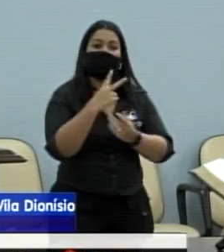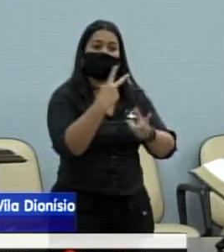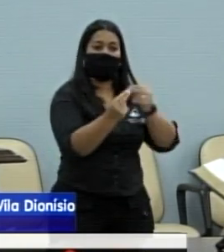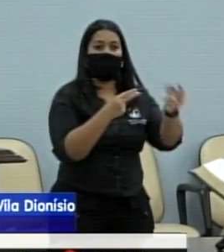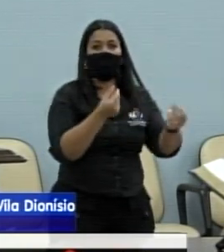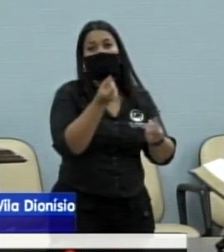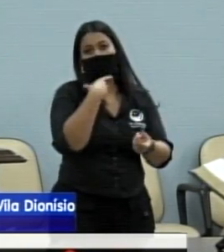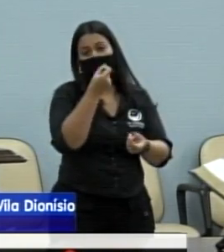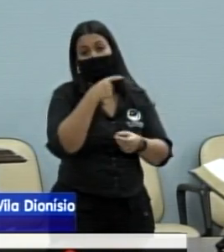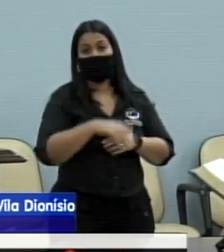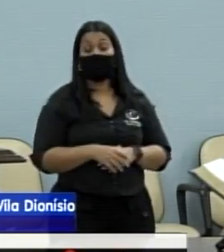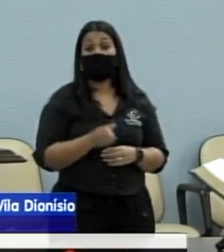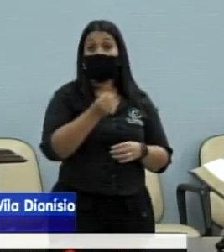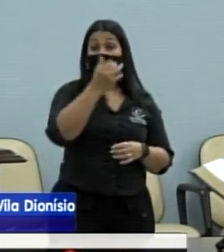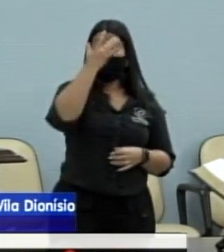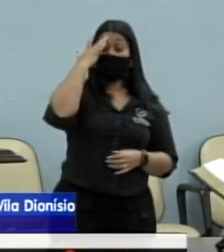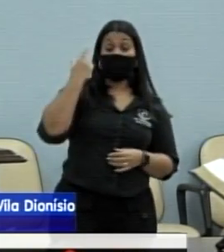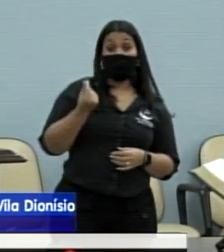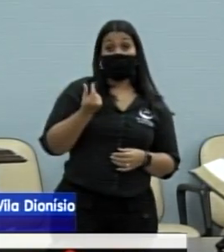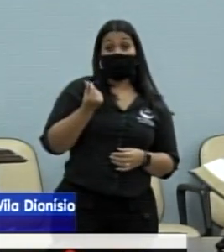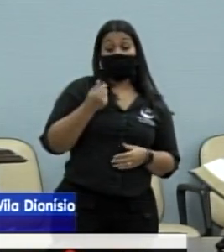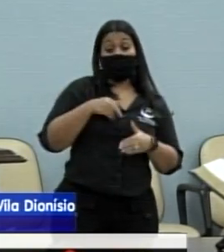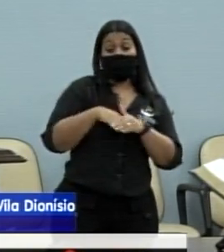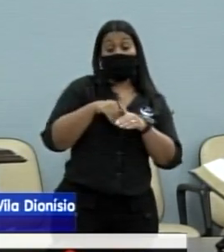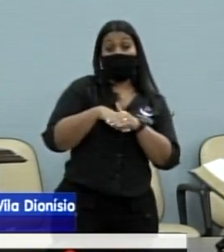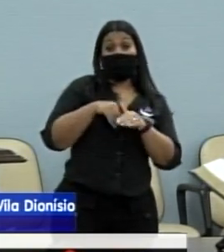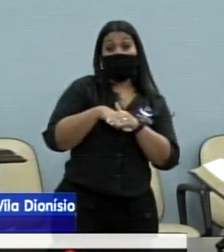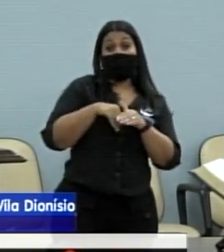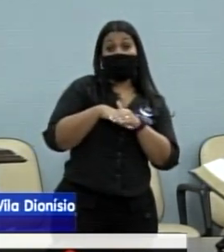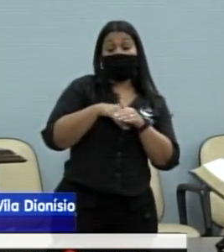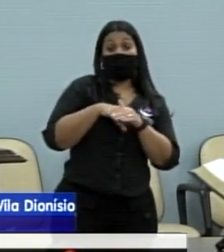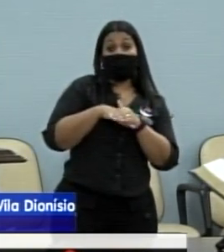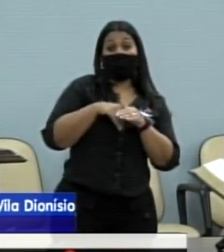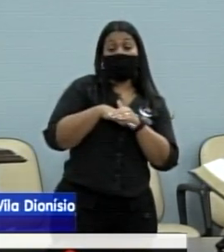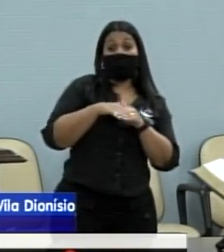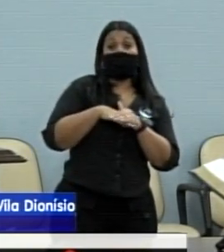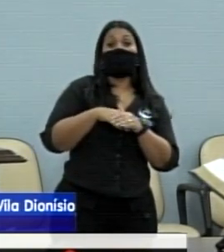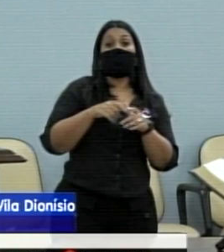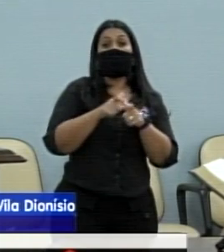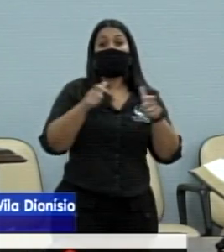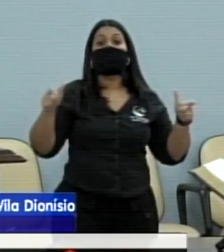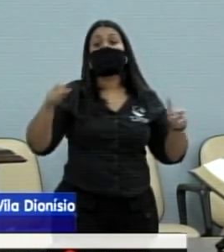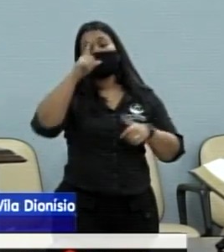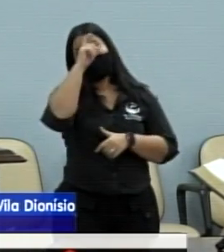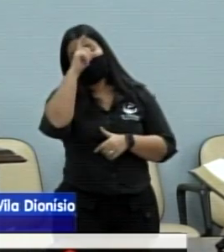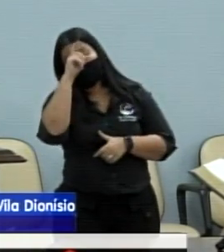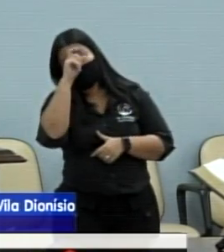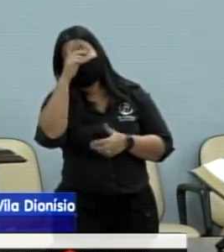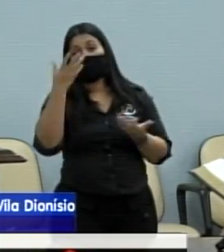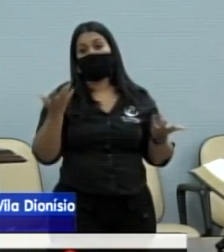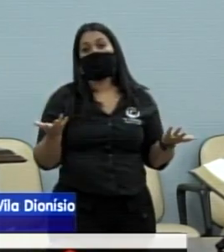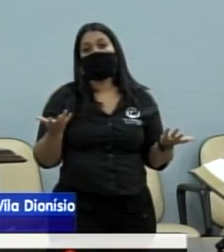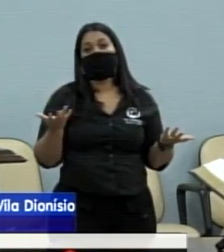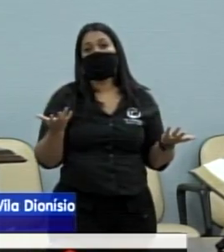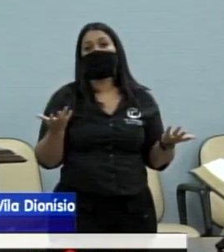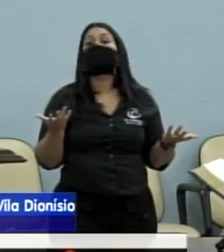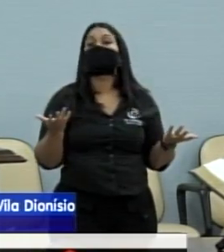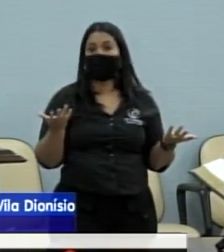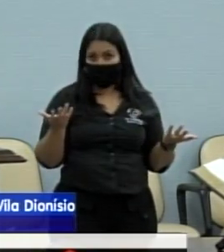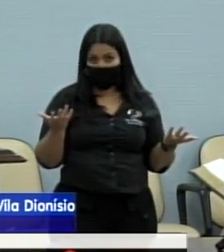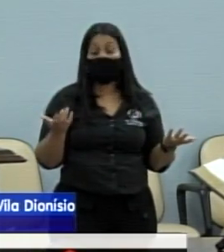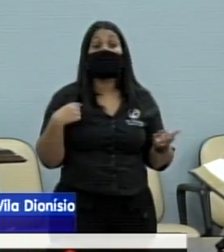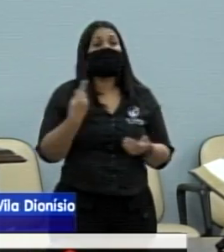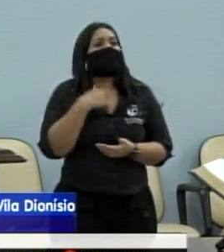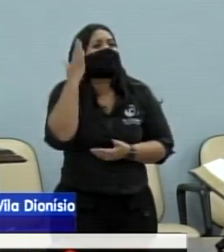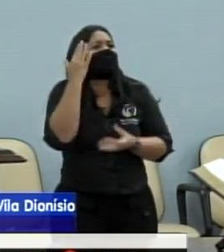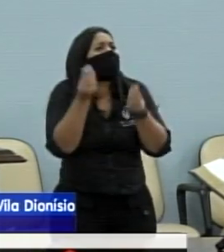Tem muita gente que deve estar ganhando muita coisa para encher essas UTIs, para encher esses hospitais, porque não é possível. A gente fica tentando